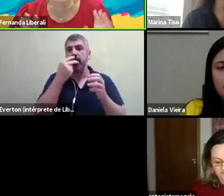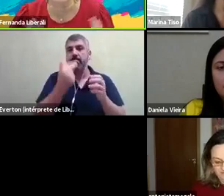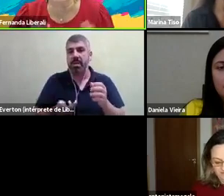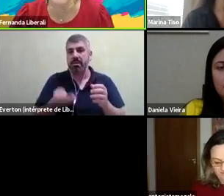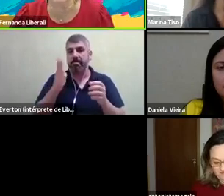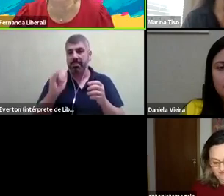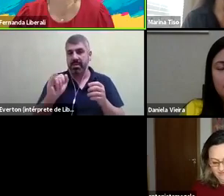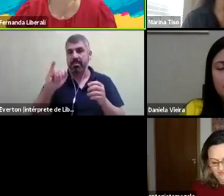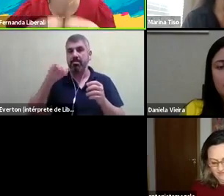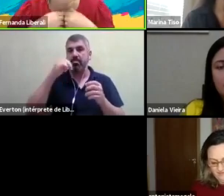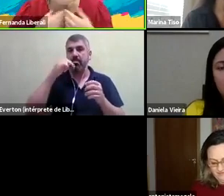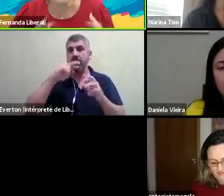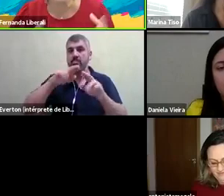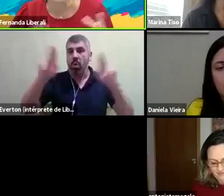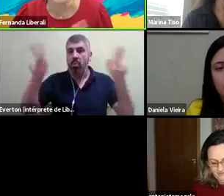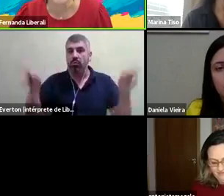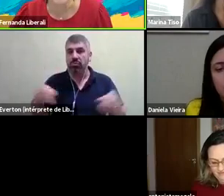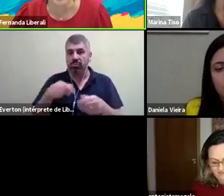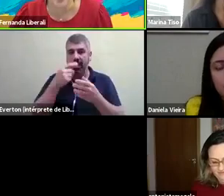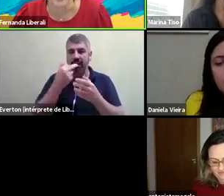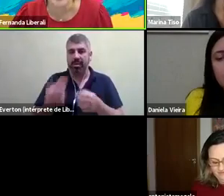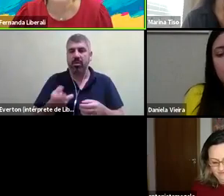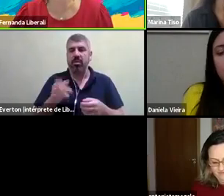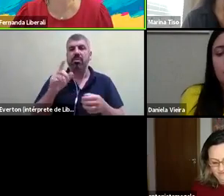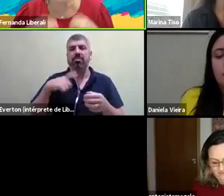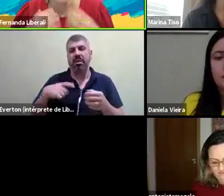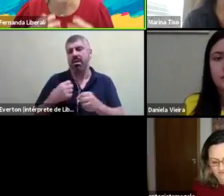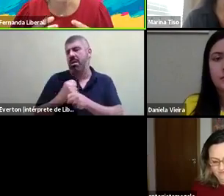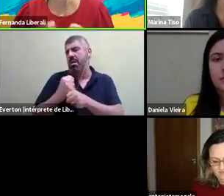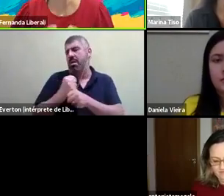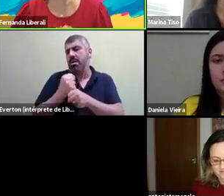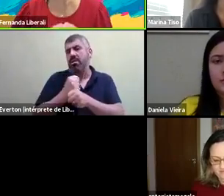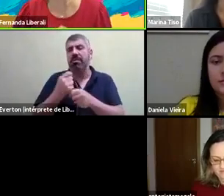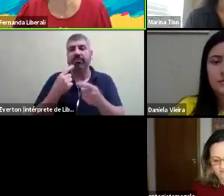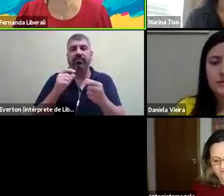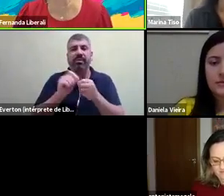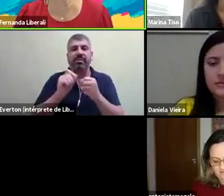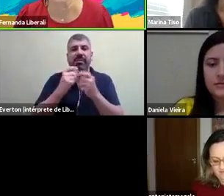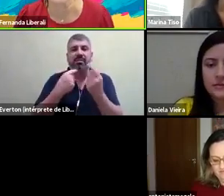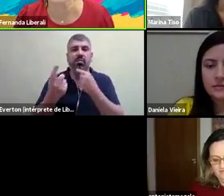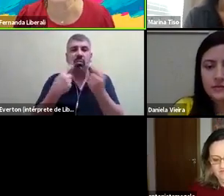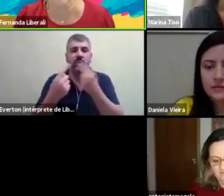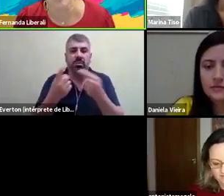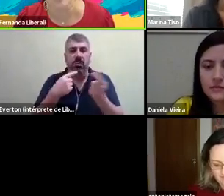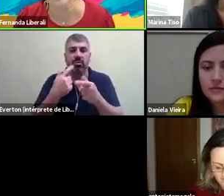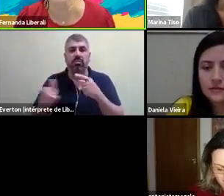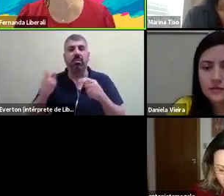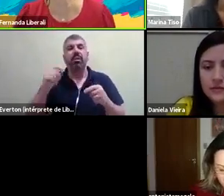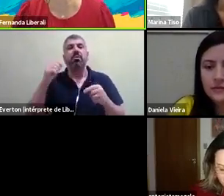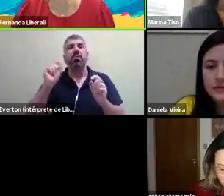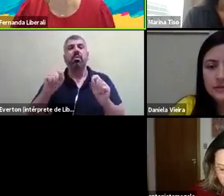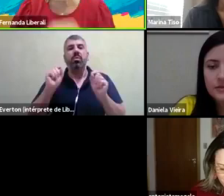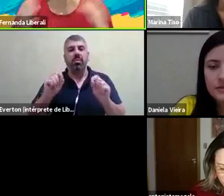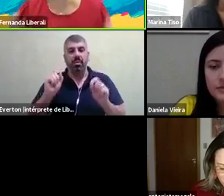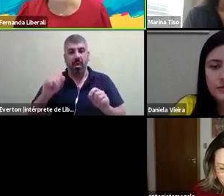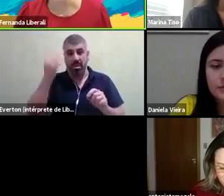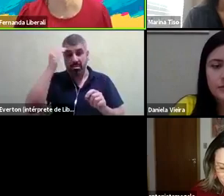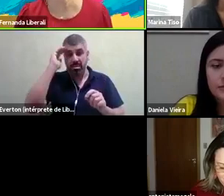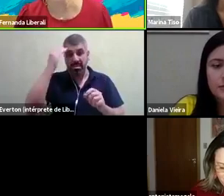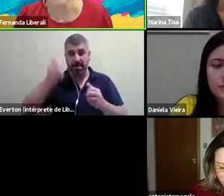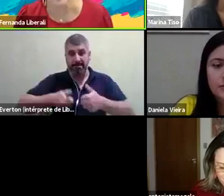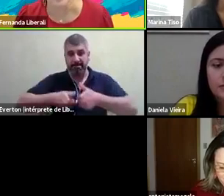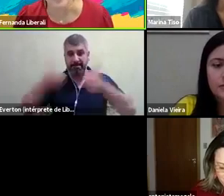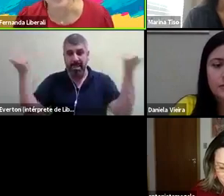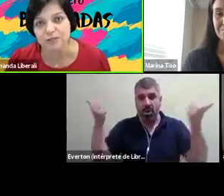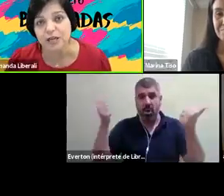a gente tem feito muitas discussões na busca por entender melhor esse fenômeno que acontece